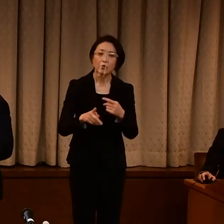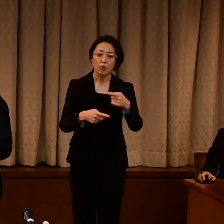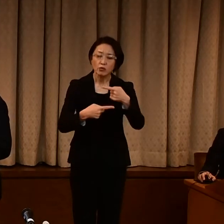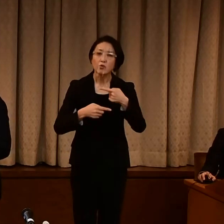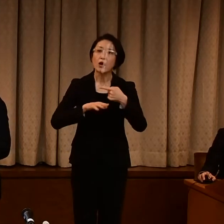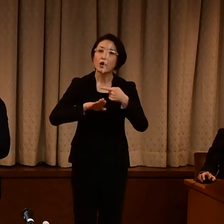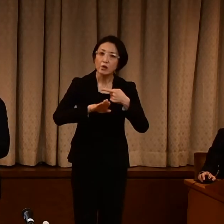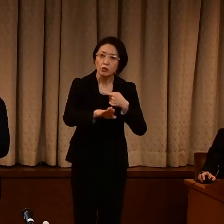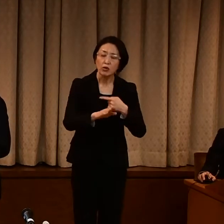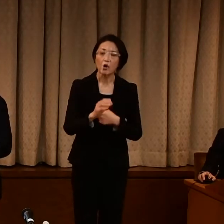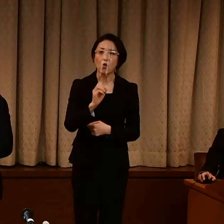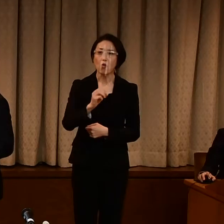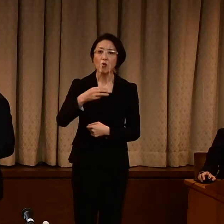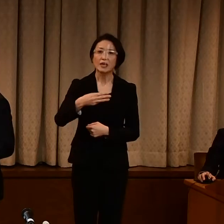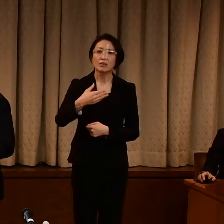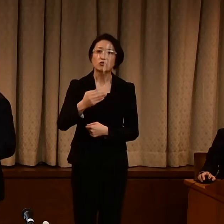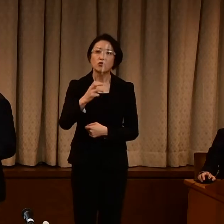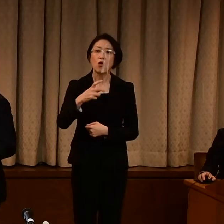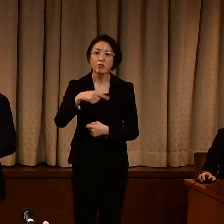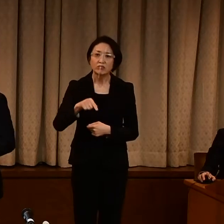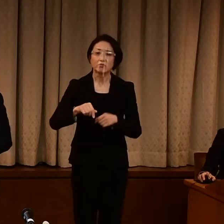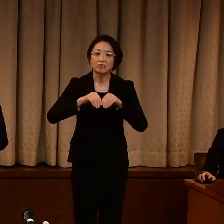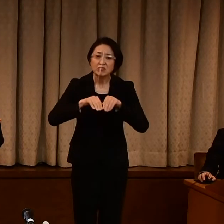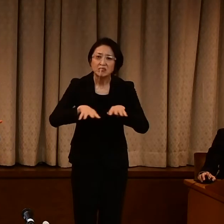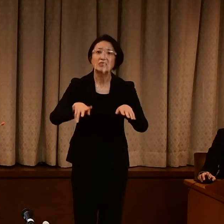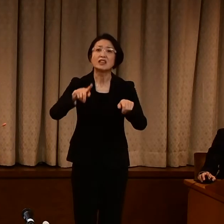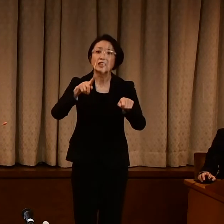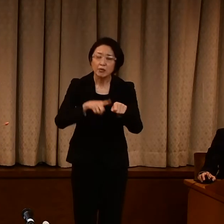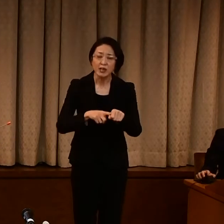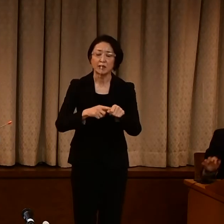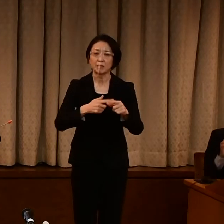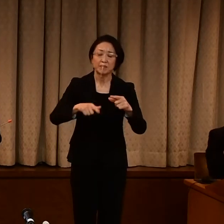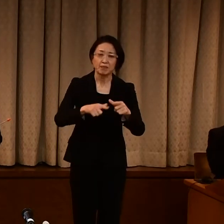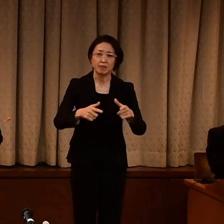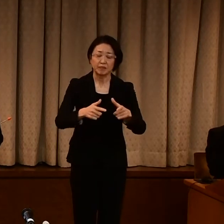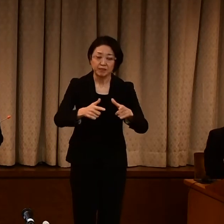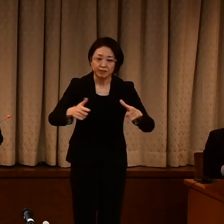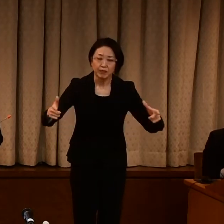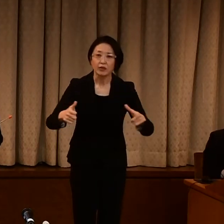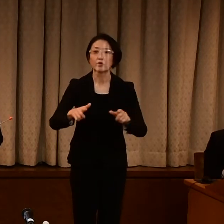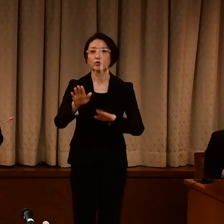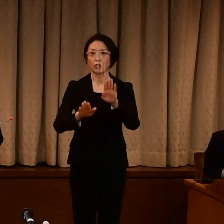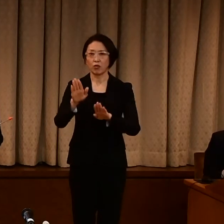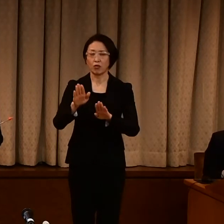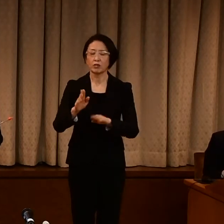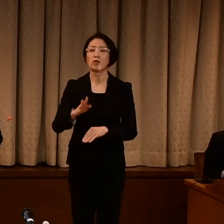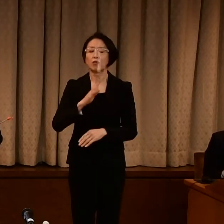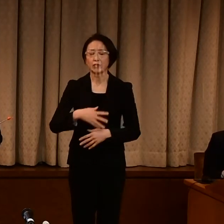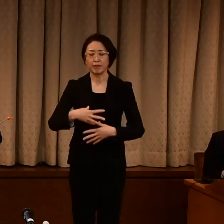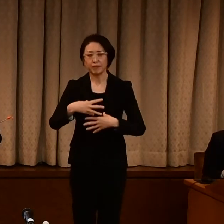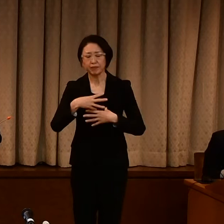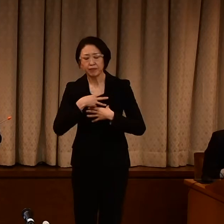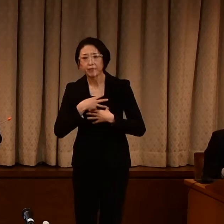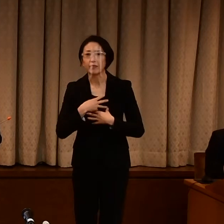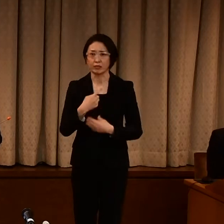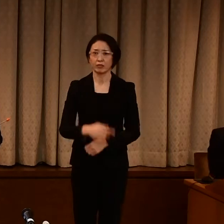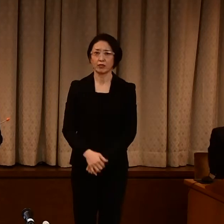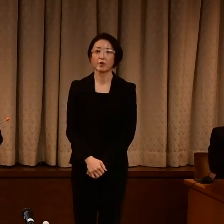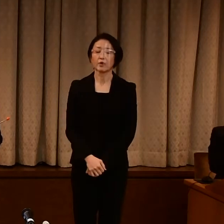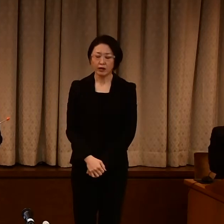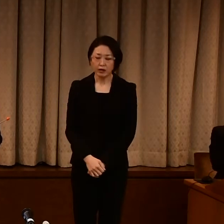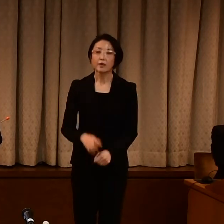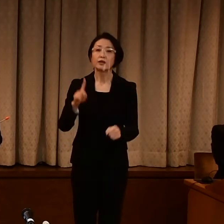このオミクロン株の影響で大変感染が拡大をしております。非常に危機感を持っております。そこで急